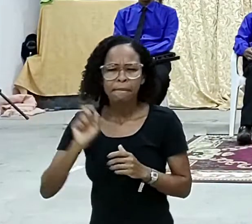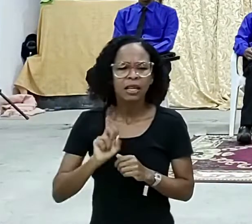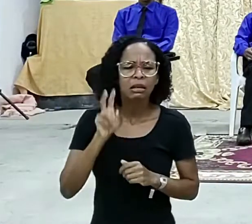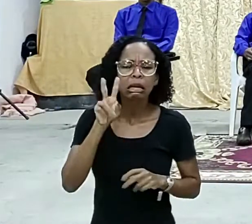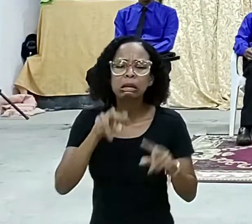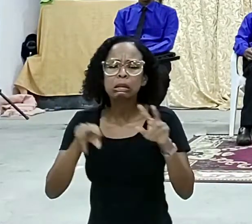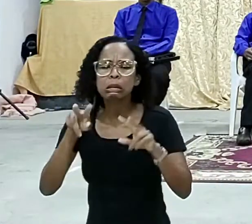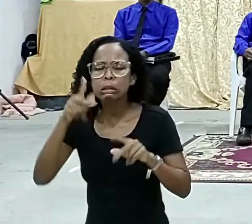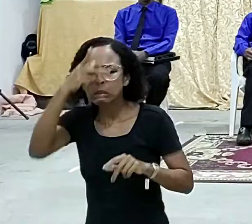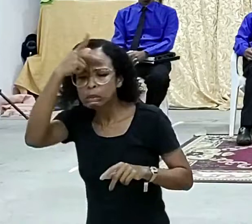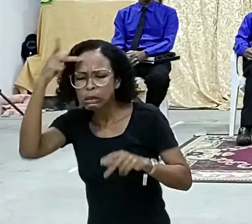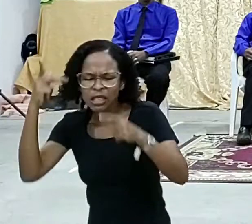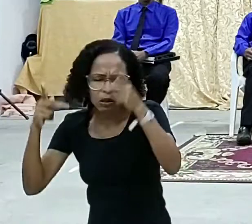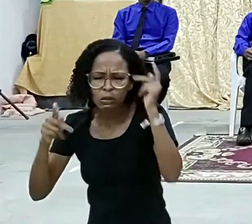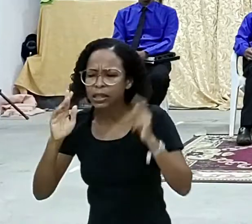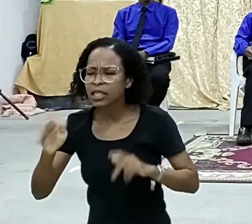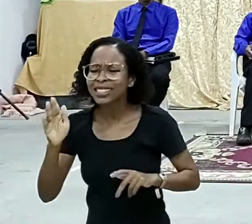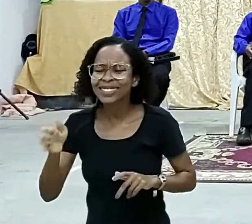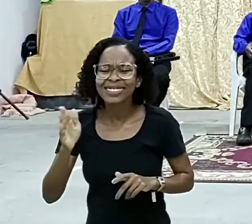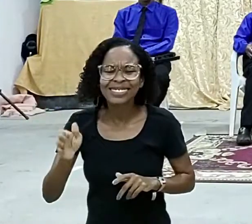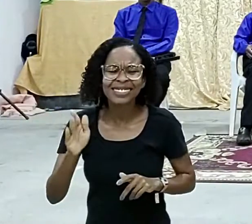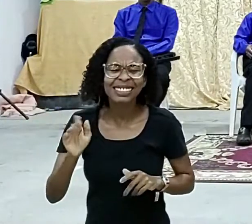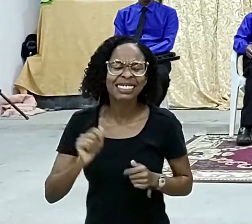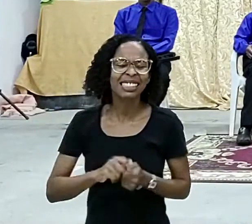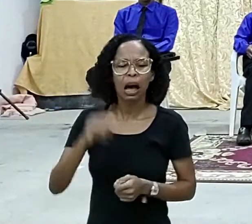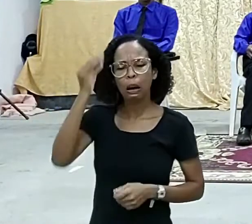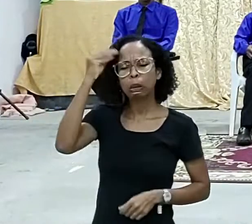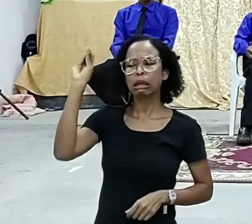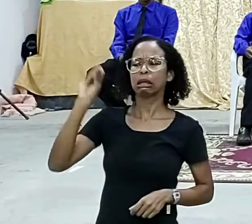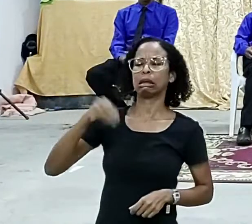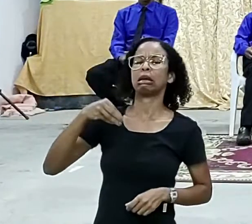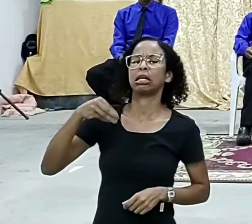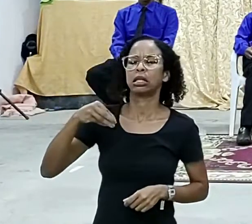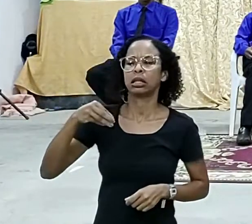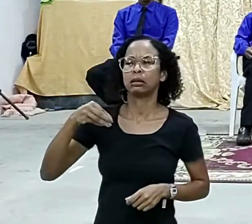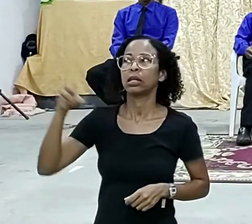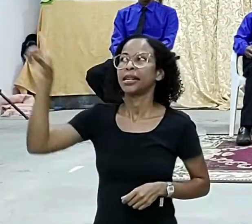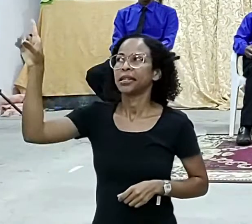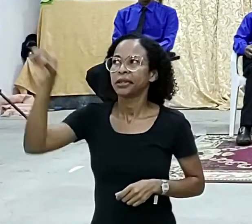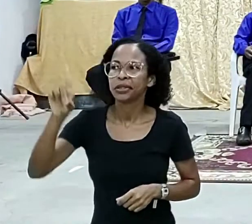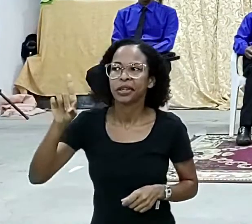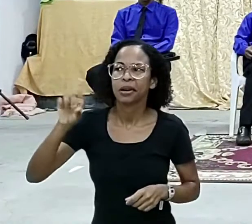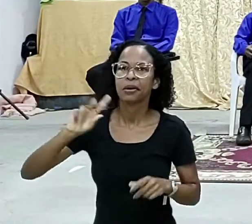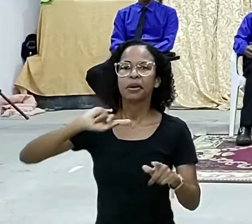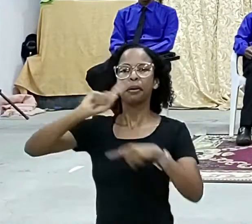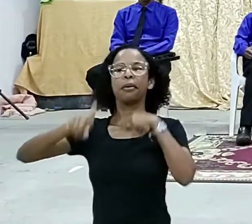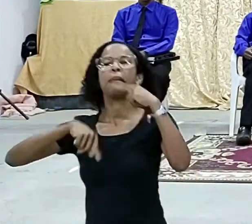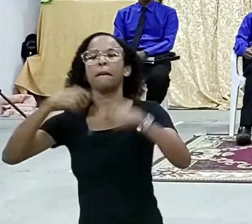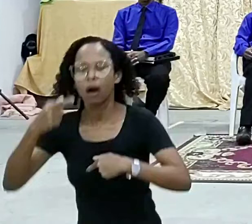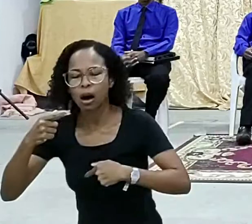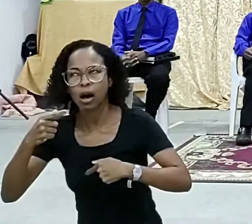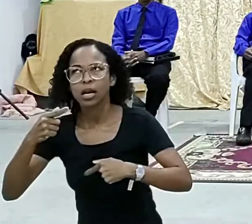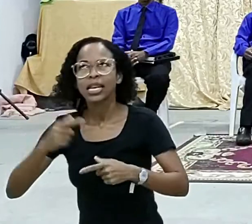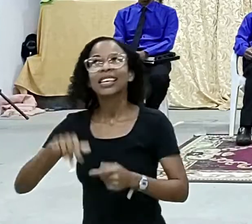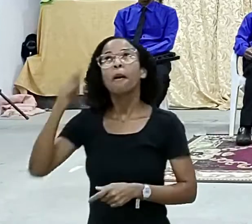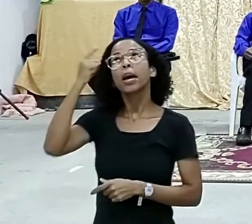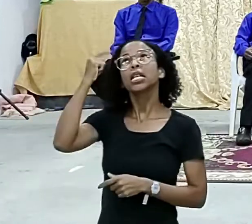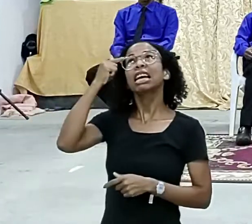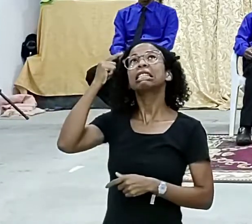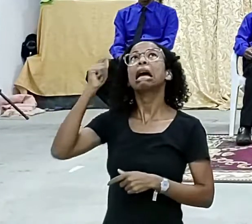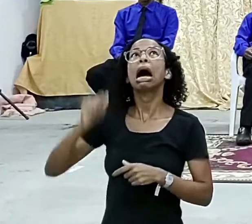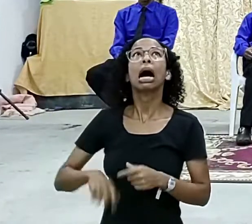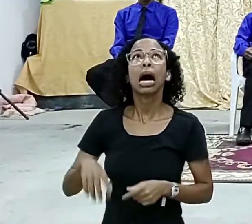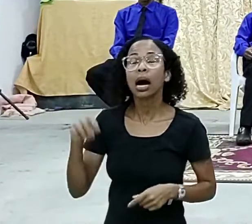pessoas. Isso é uma grande coisa. Para mim é difícil, é impossível acontecer, mas